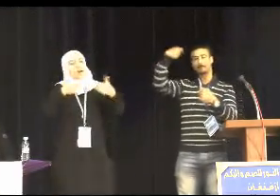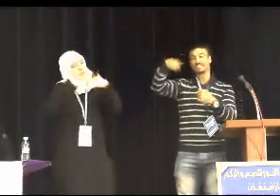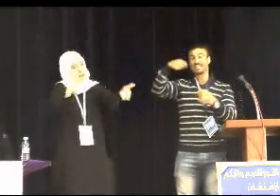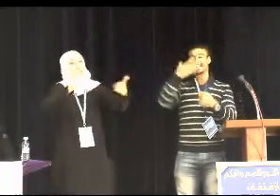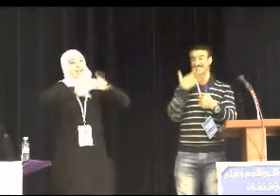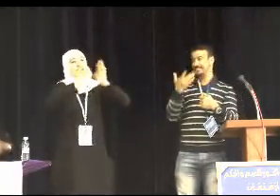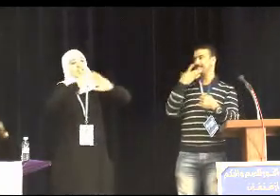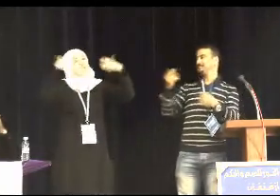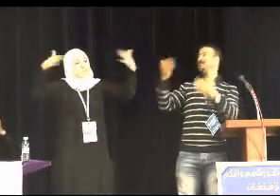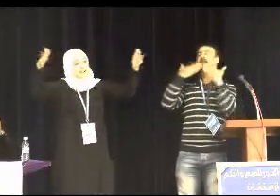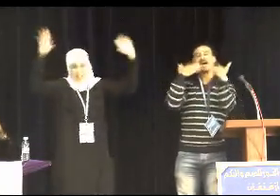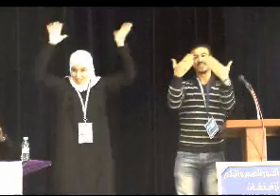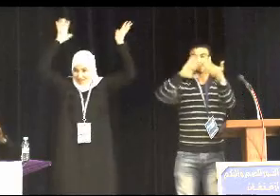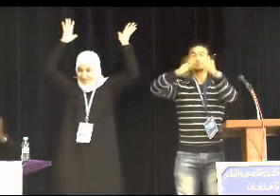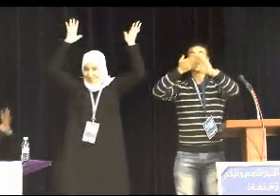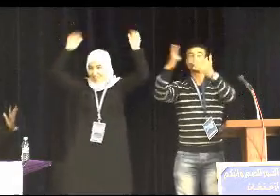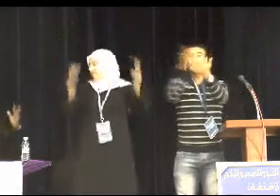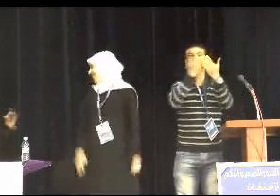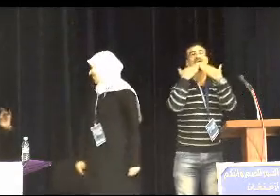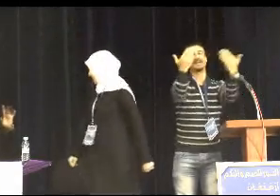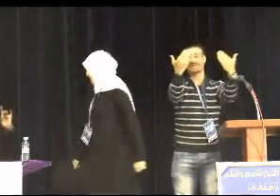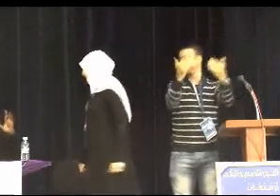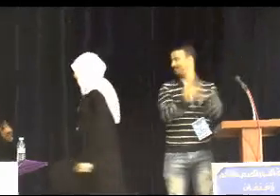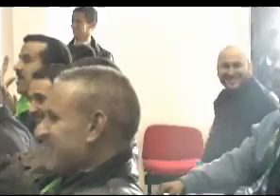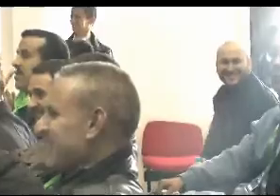تنشكر الإخوان المسؤولين في جمعية النور والإخوان.